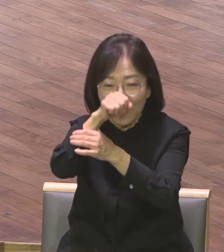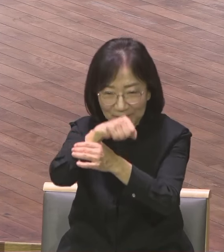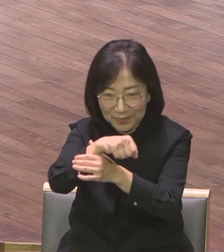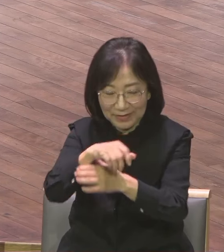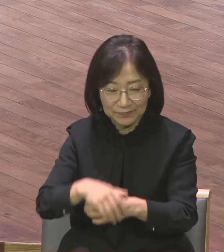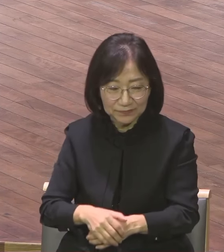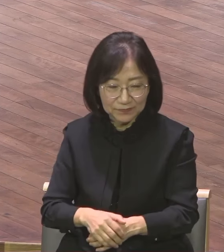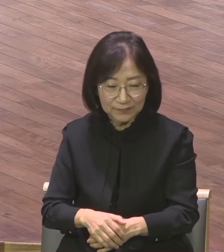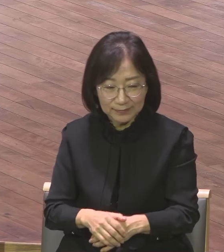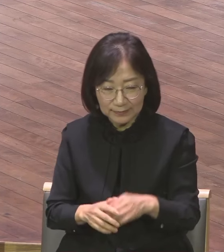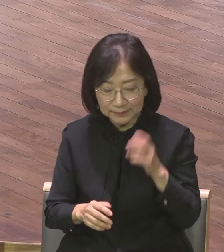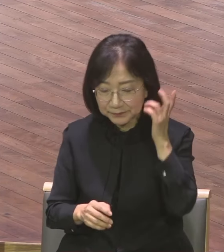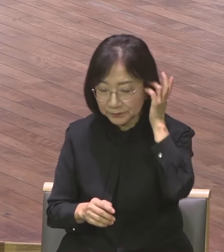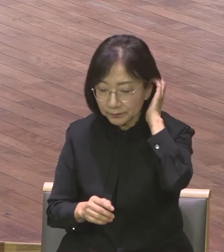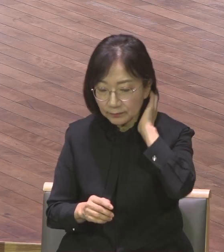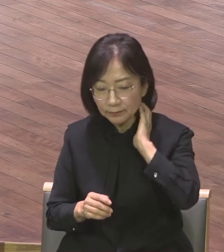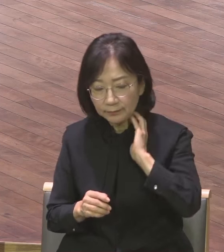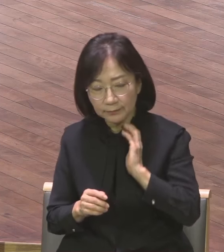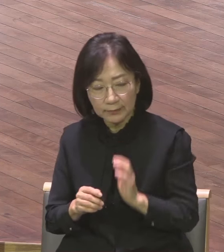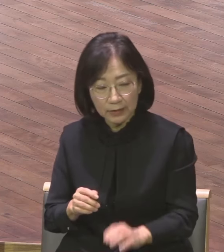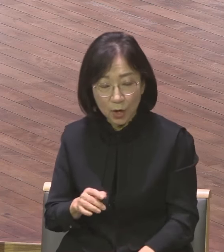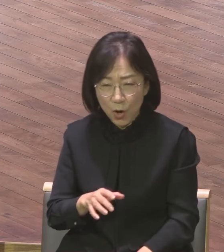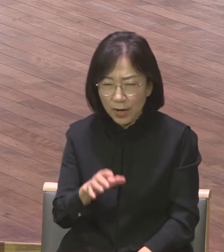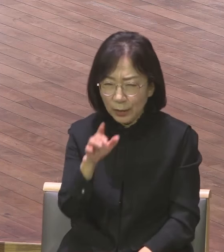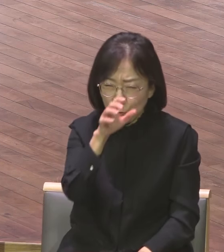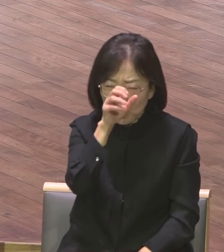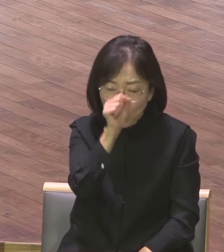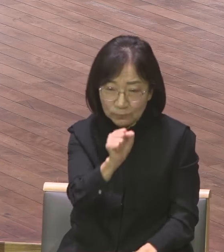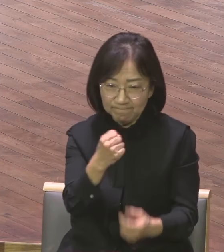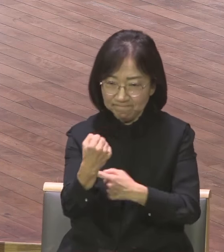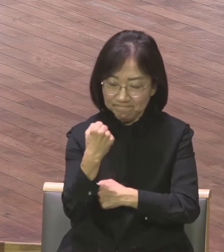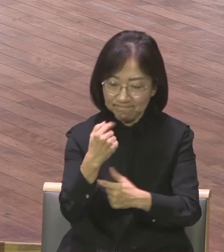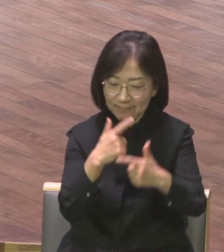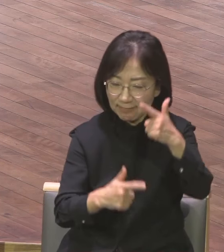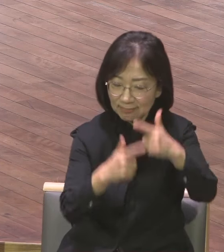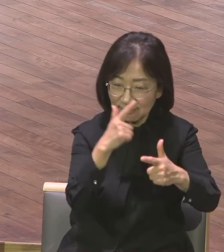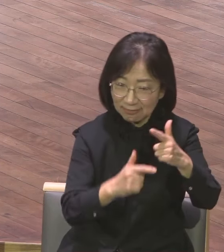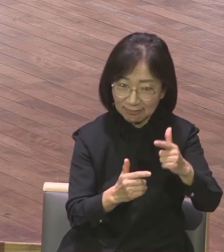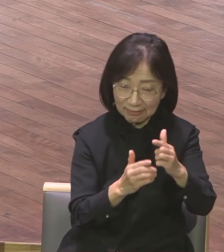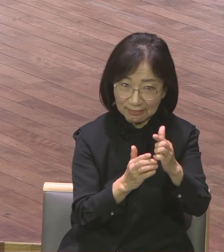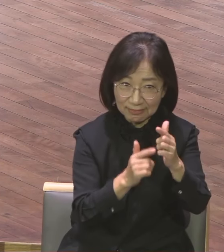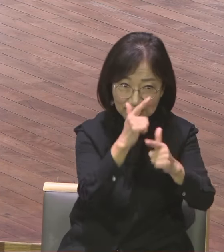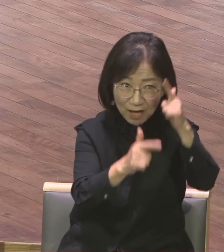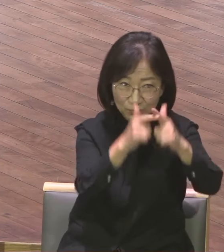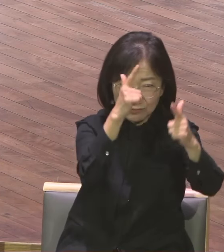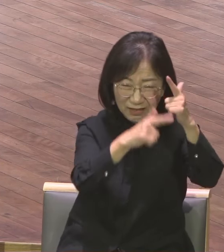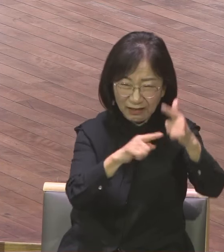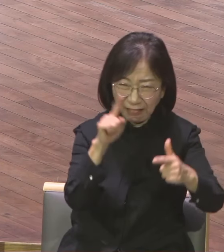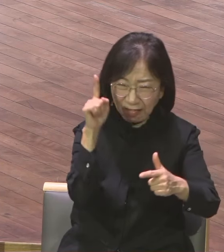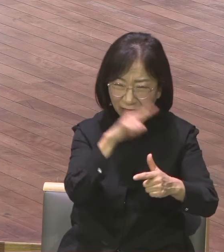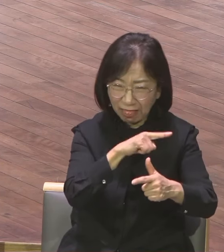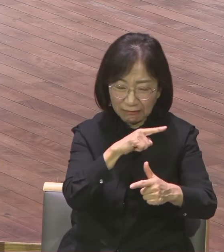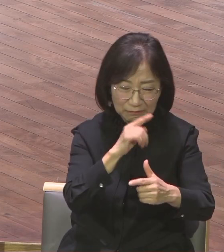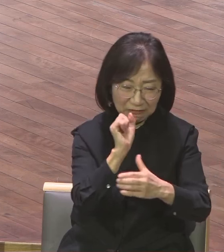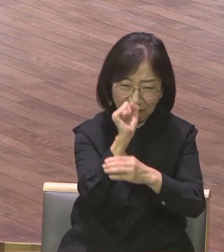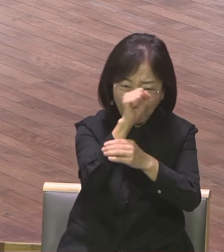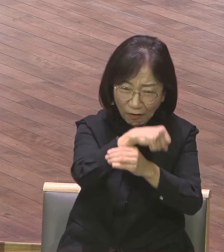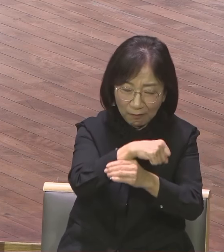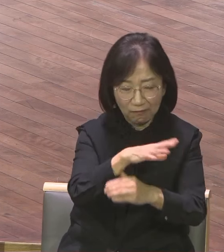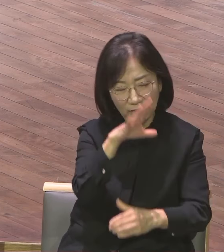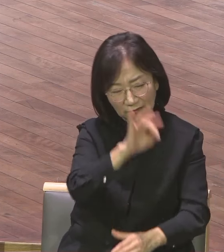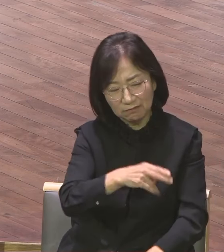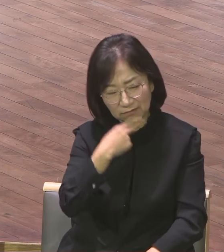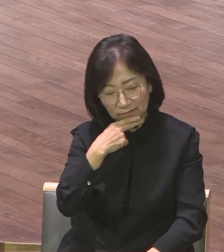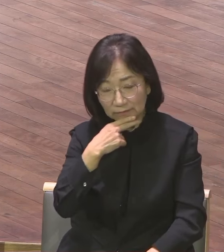진짜의 차이가 뭐냐? 열매다 열매. 좋은 나무가 나쁜 열매를 맺을 수 없고 못된